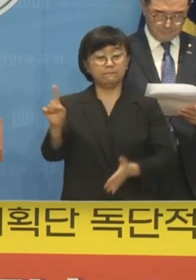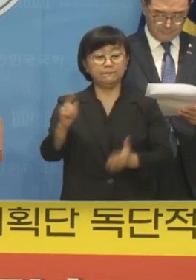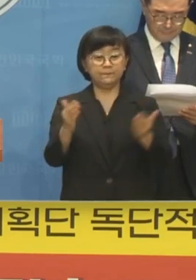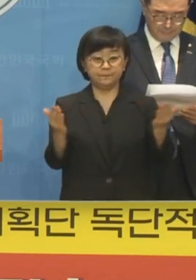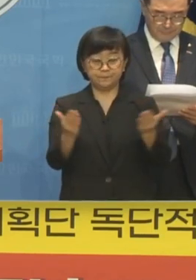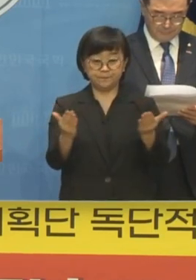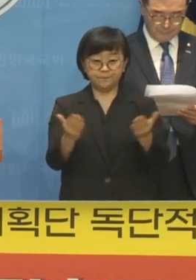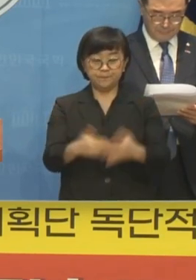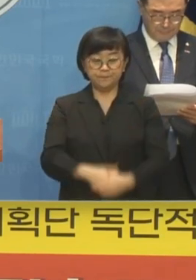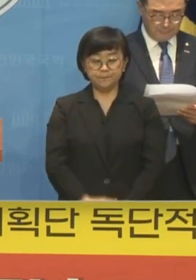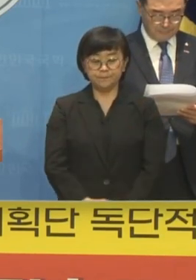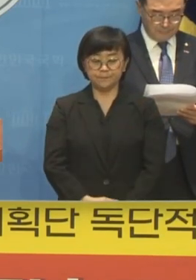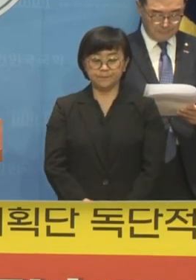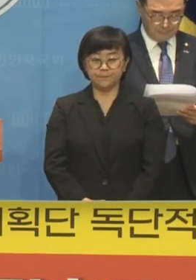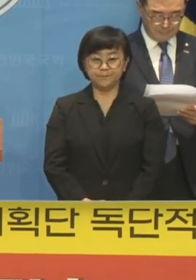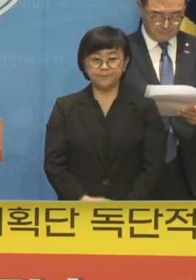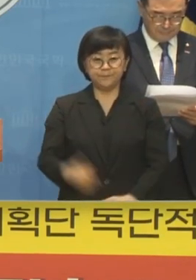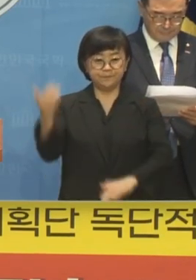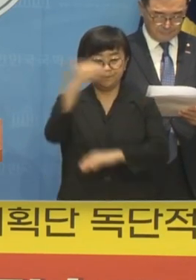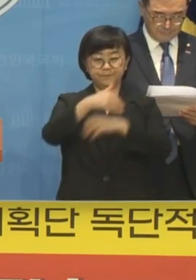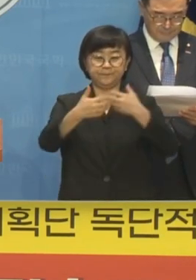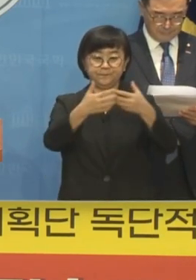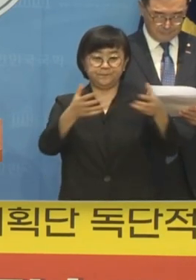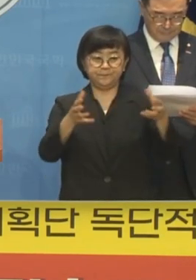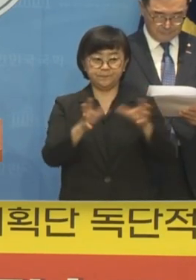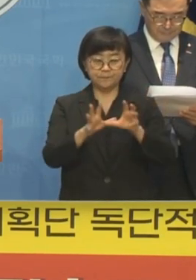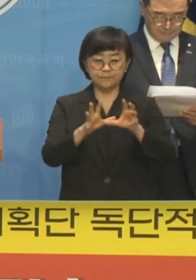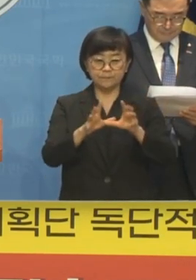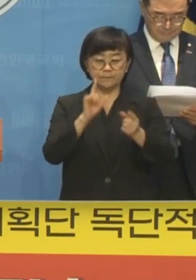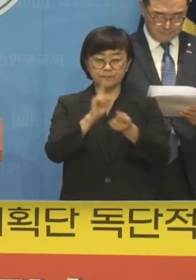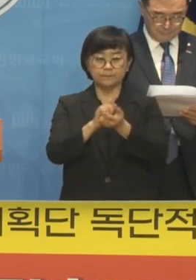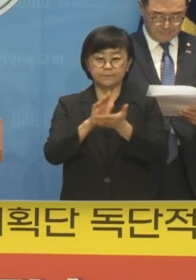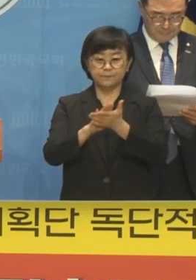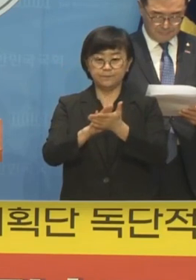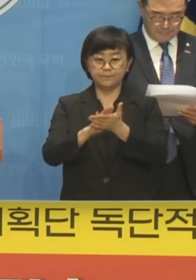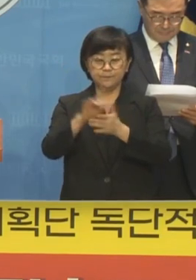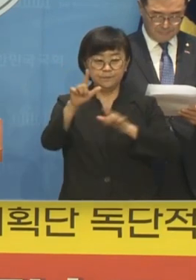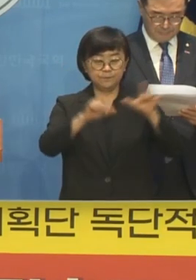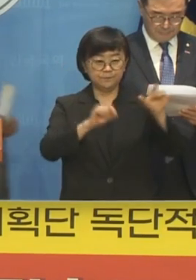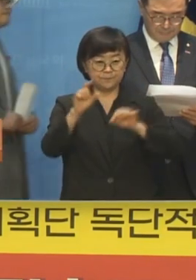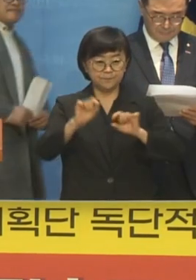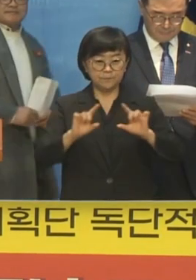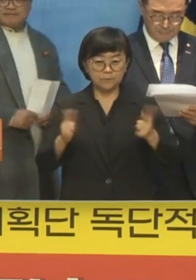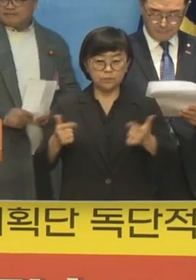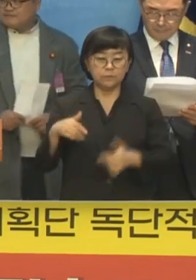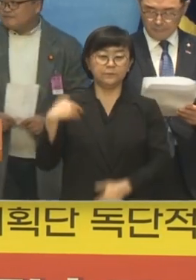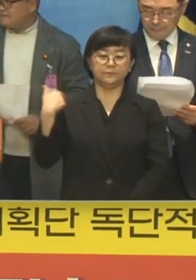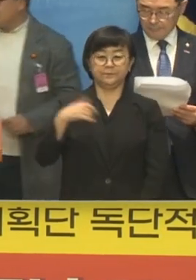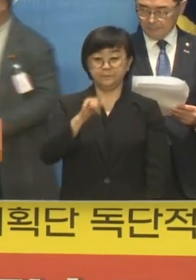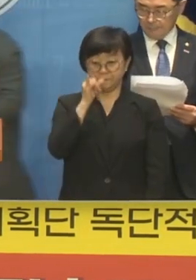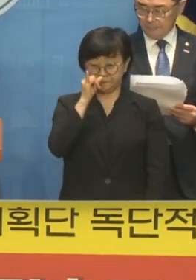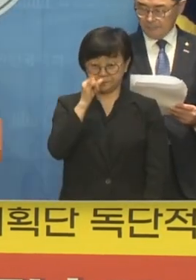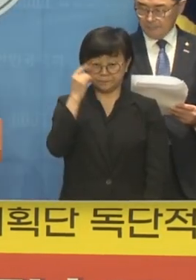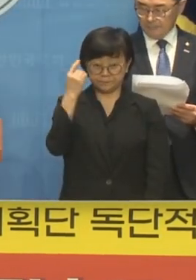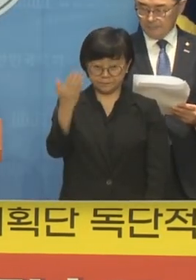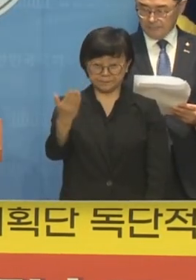일입니까? 기획단 구성을 직접 하셨는지 아니면 모르고